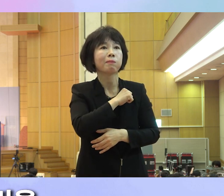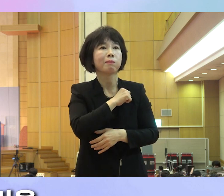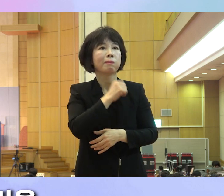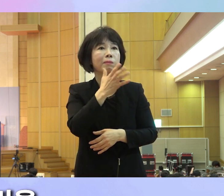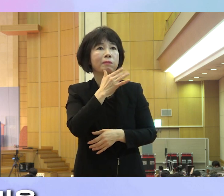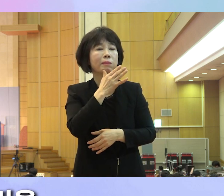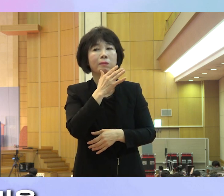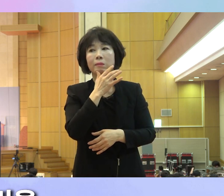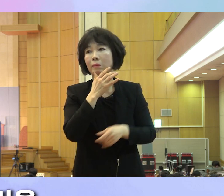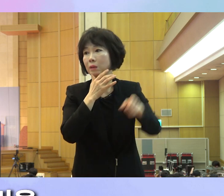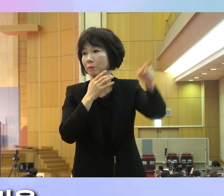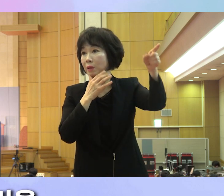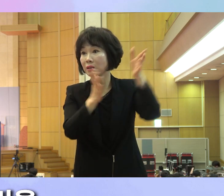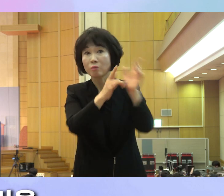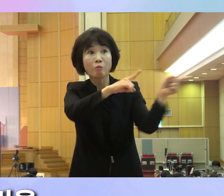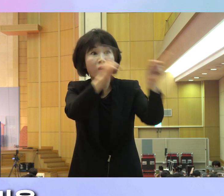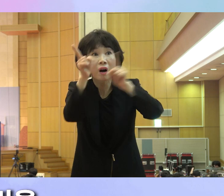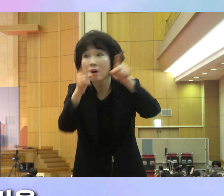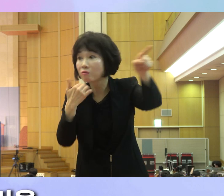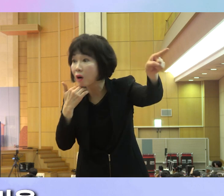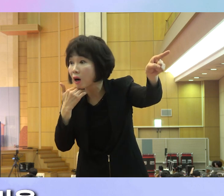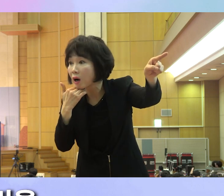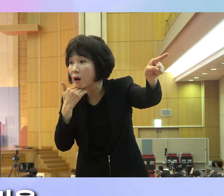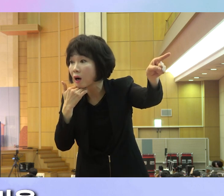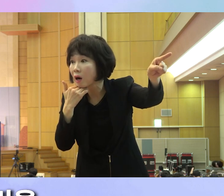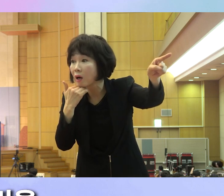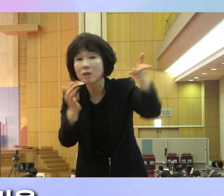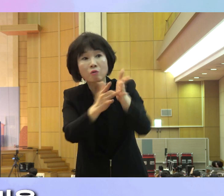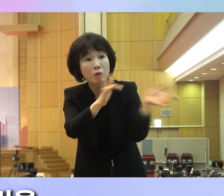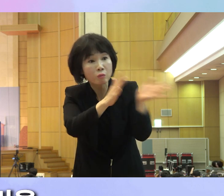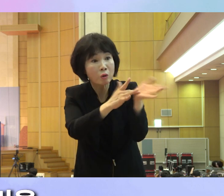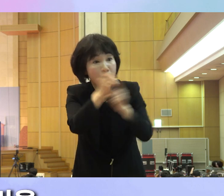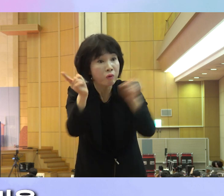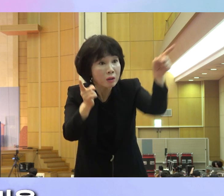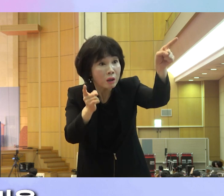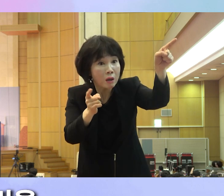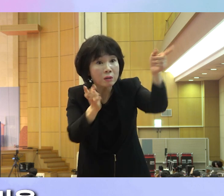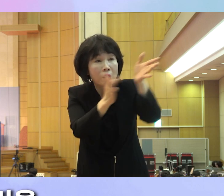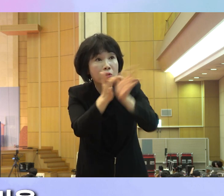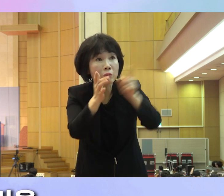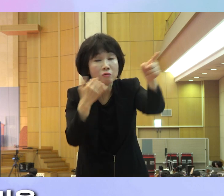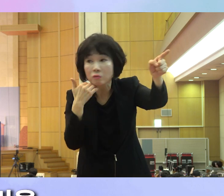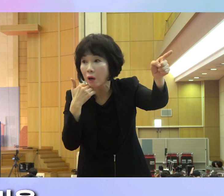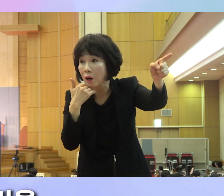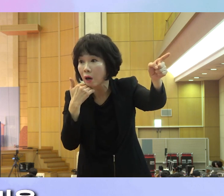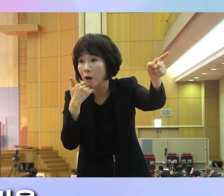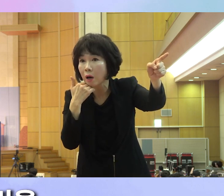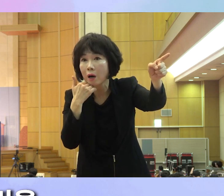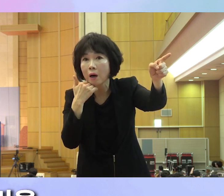여러분, 예수 믿는 사람들만 말한 것이 아니라 전혀 예수 믿지 않는